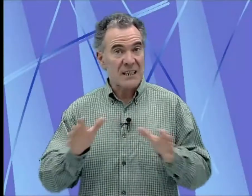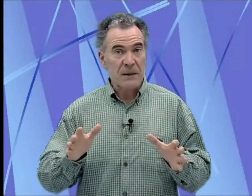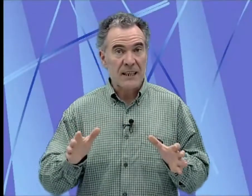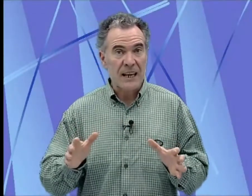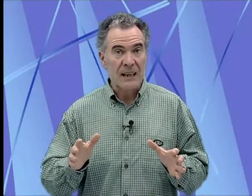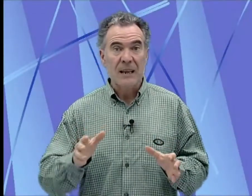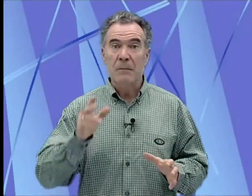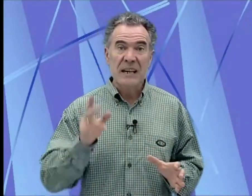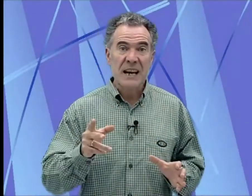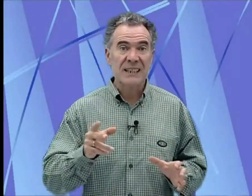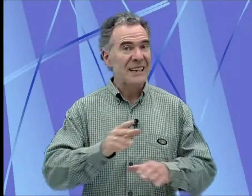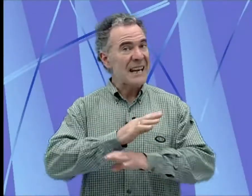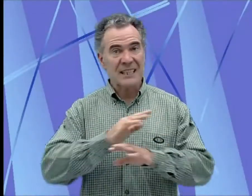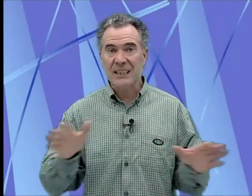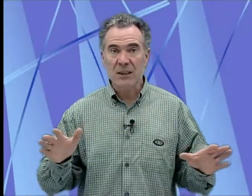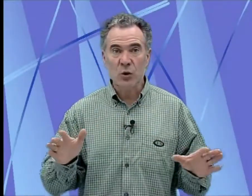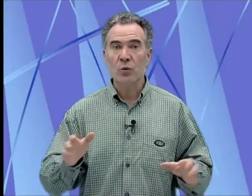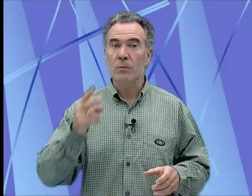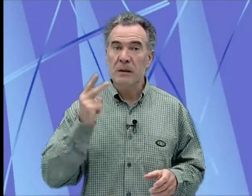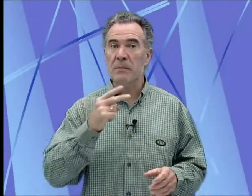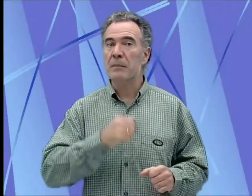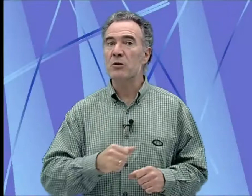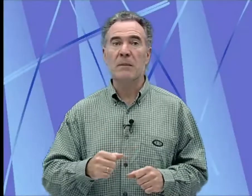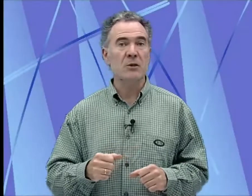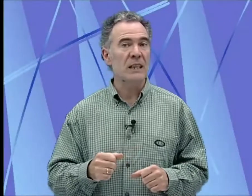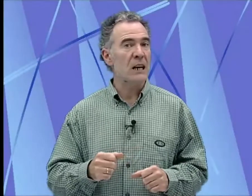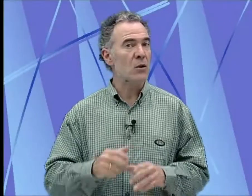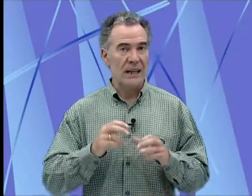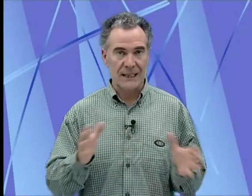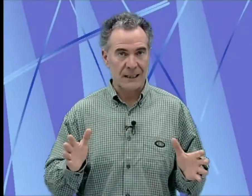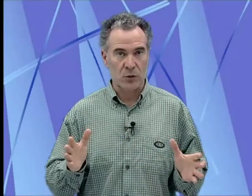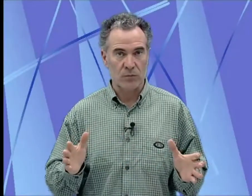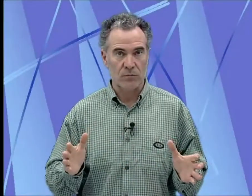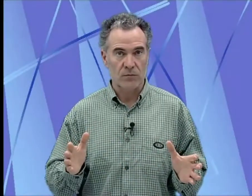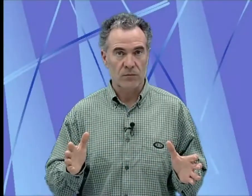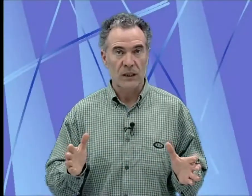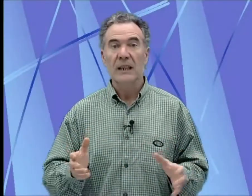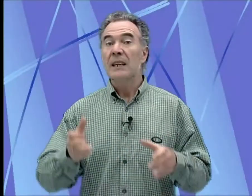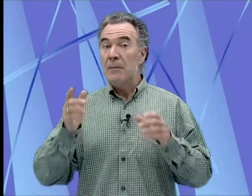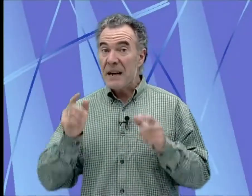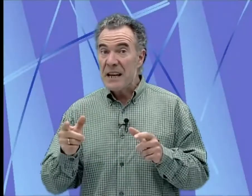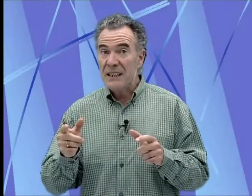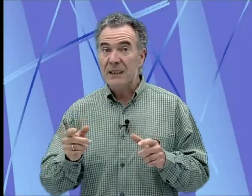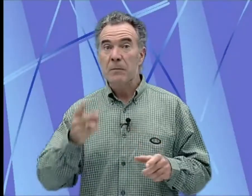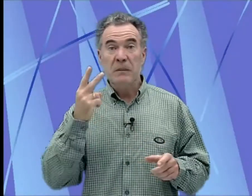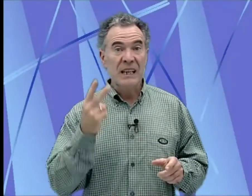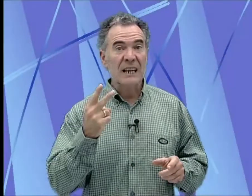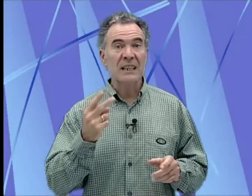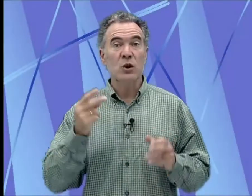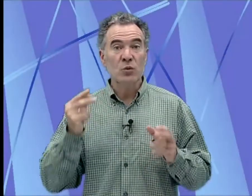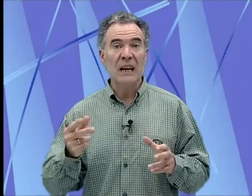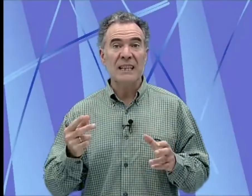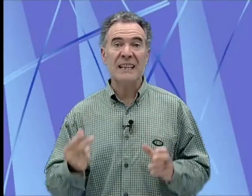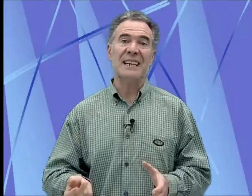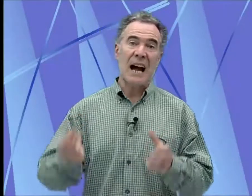juntagailuek ez bezala, bainak ezin du bi perpausa baino gehiago elkartu. Bainak